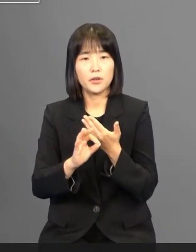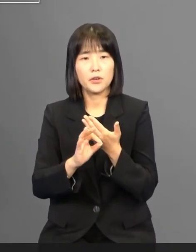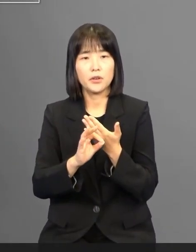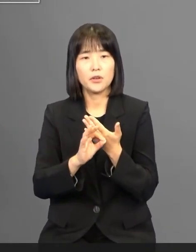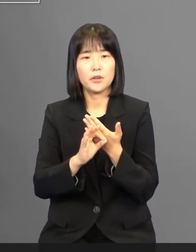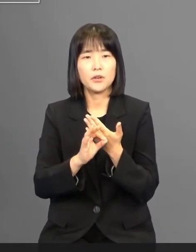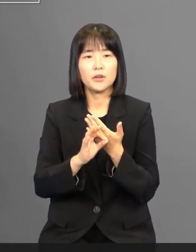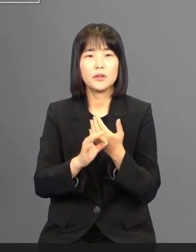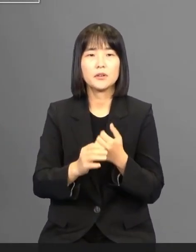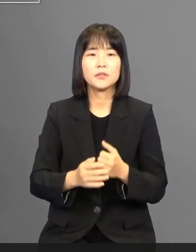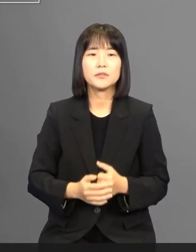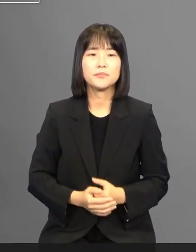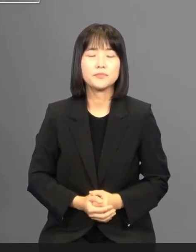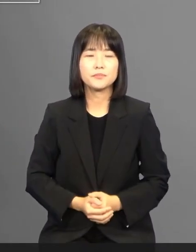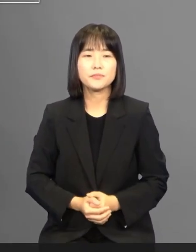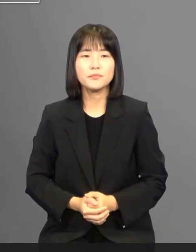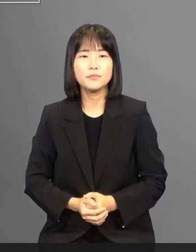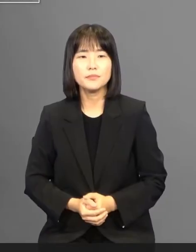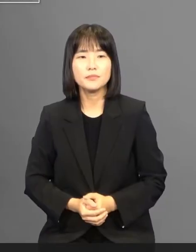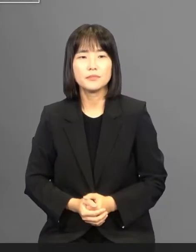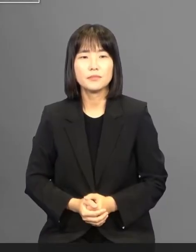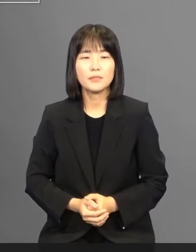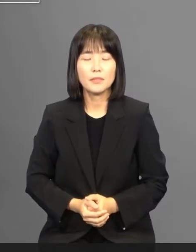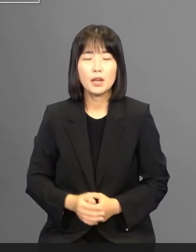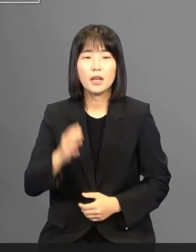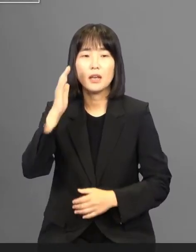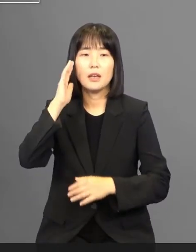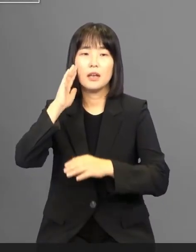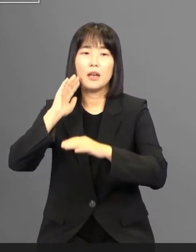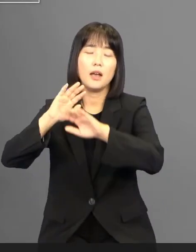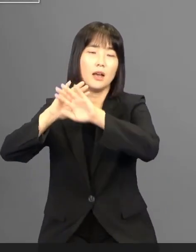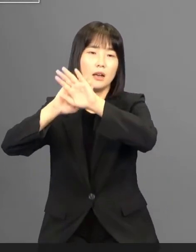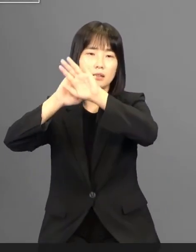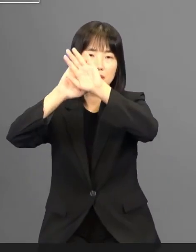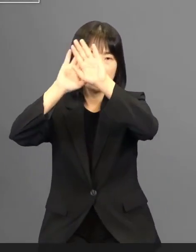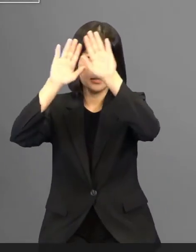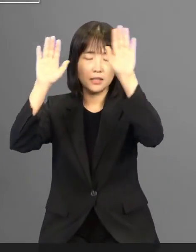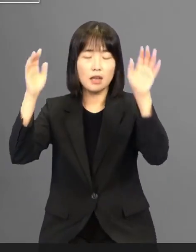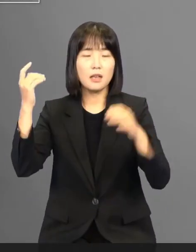떠나며 하늘에서 듣고 죄를 사하며